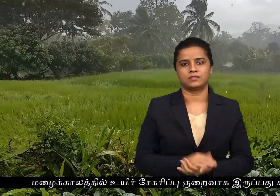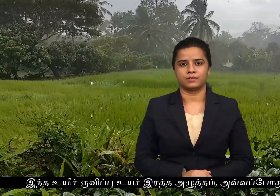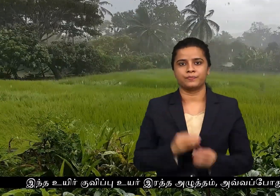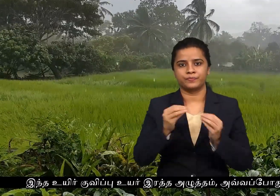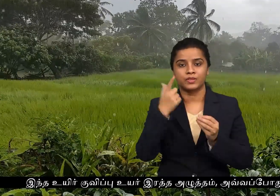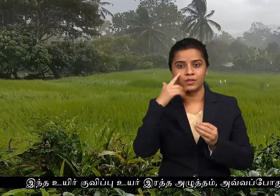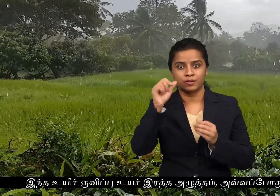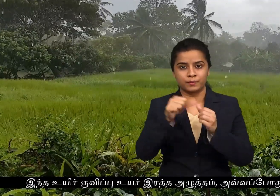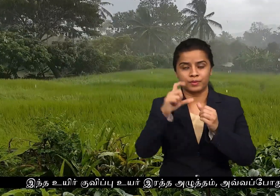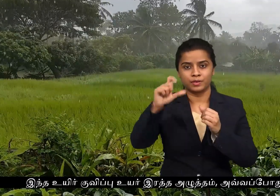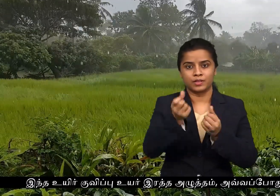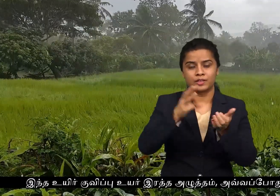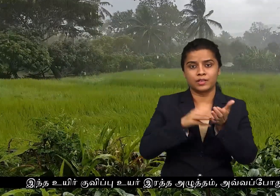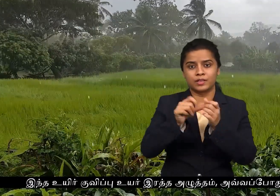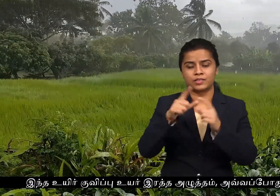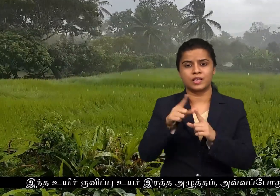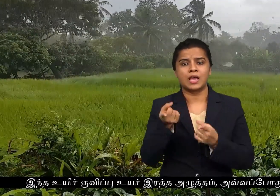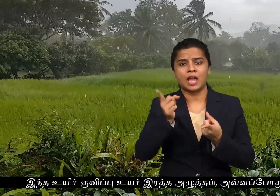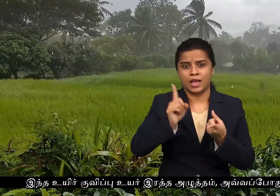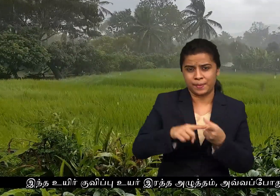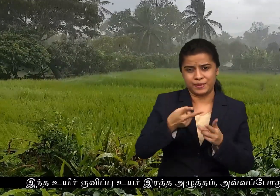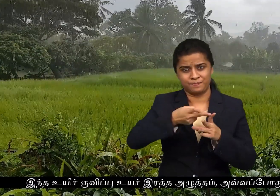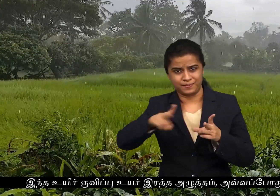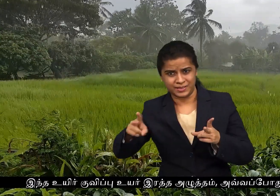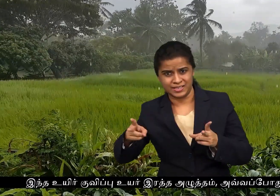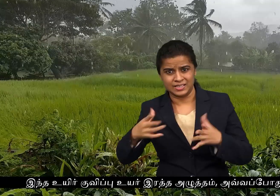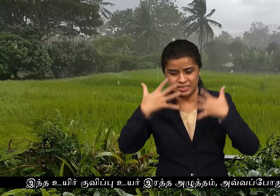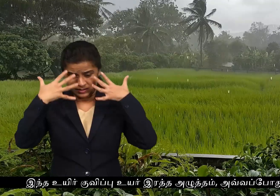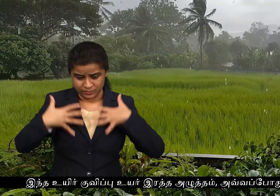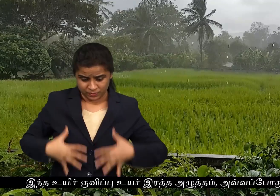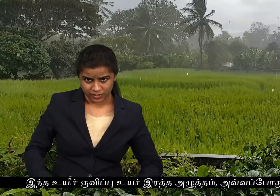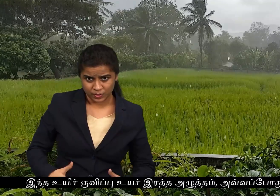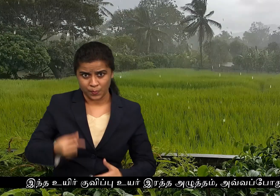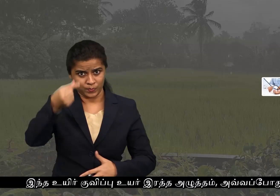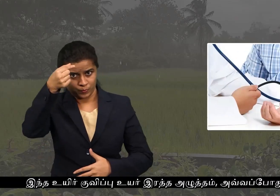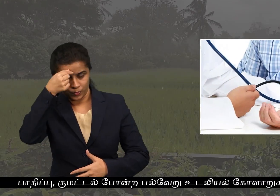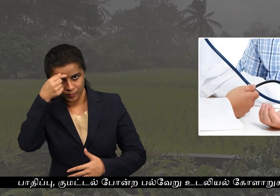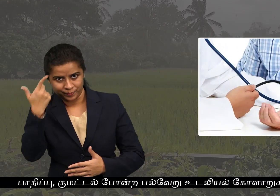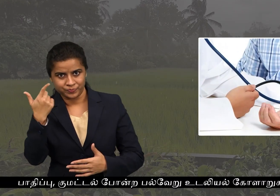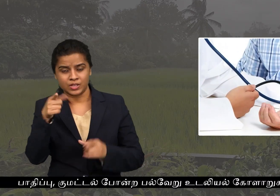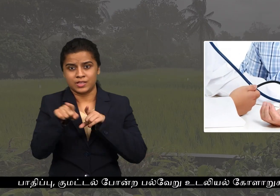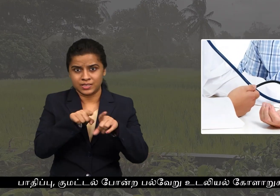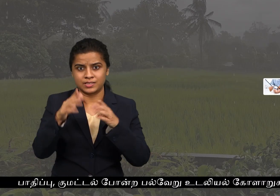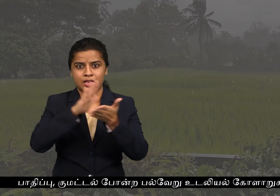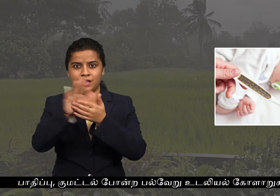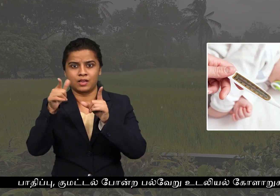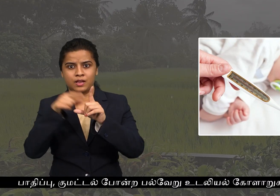இந்த உயிர்க்குவிப்பு உயர் இரத்த அழுத்தம், அவ்வப்போது காய்ச்சல், சிறுநீரக பாதிப்பு, குமட்டல் போன்ற